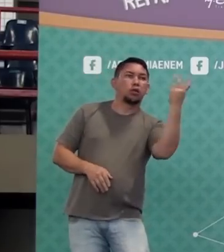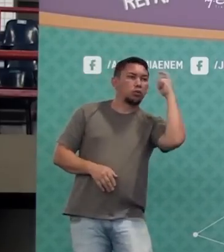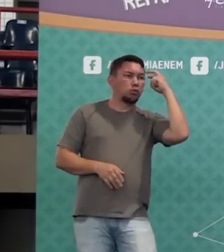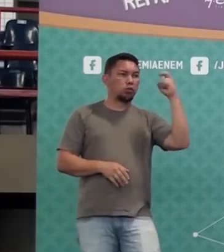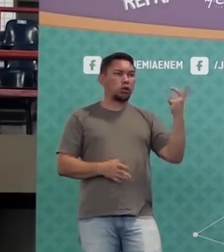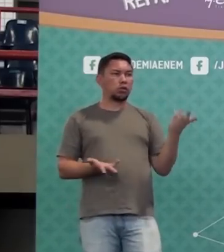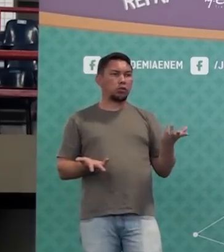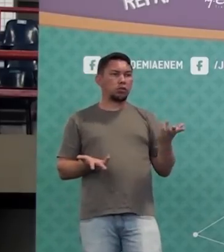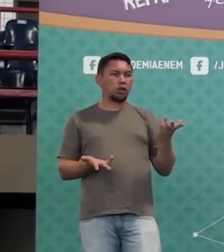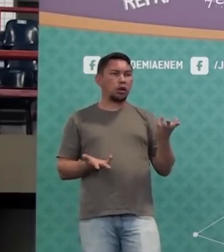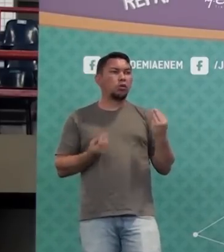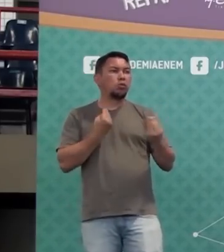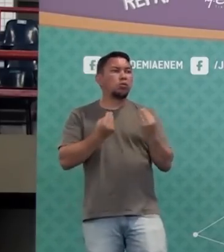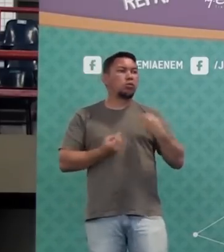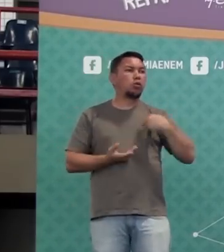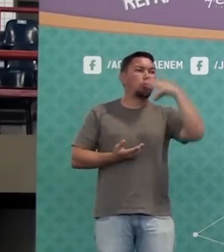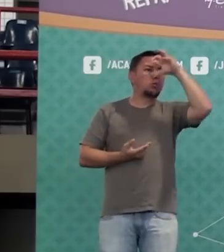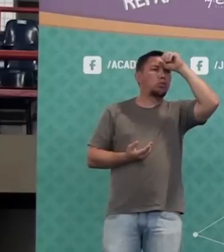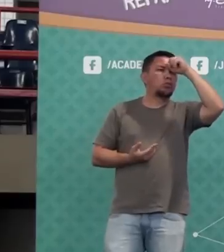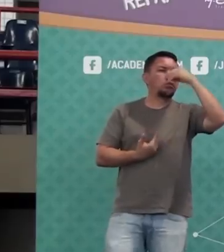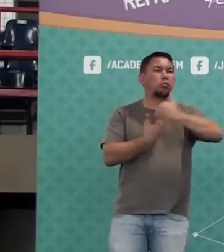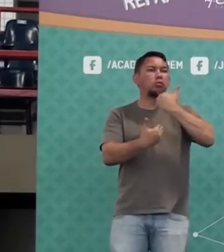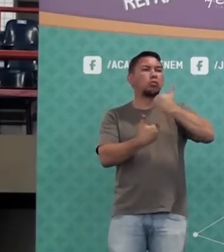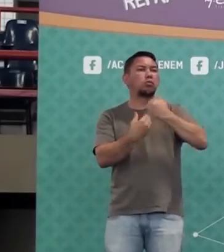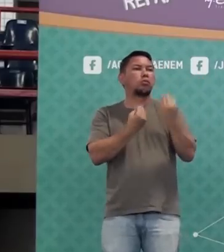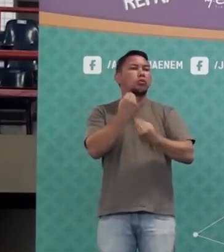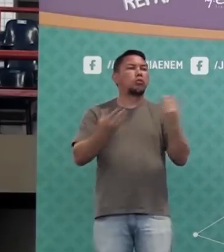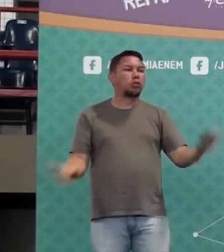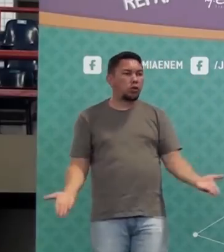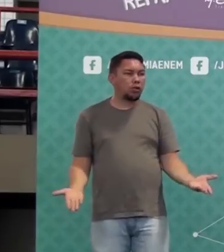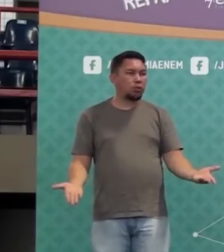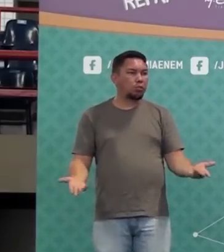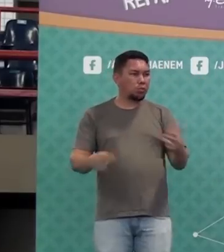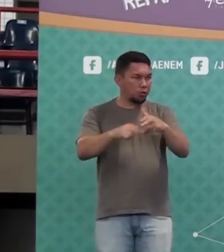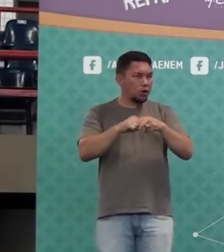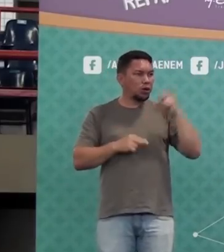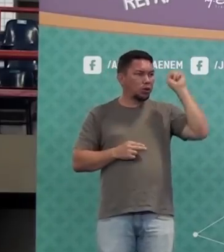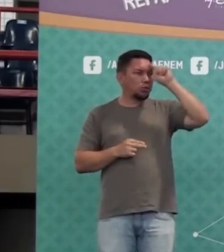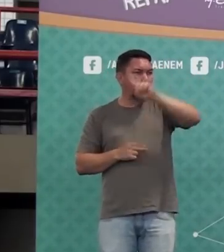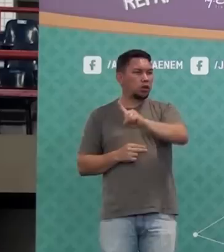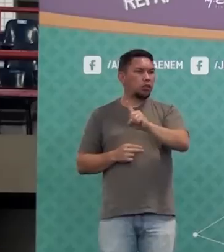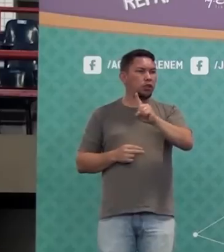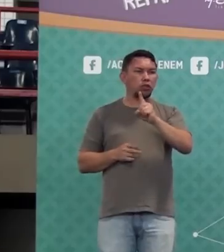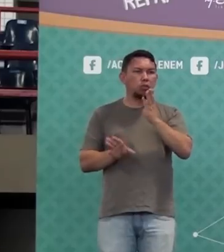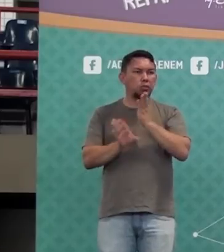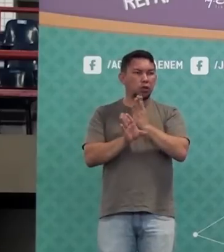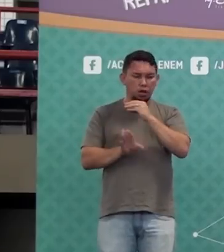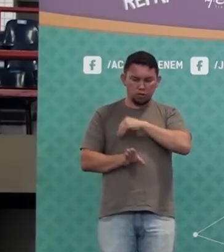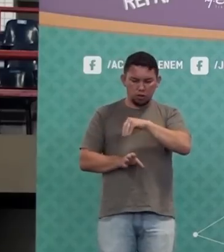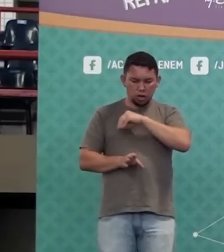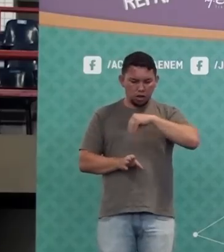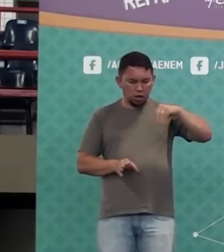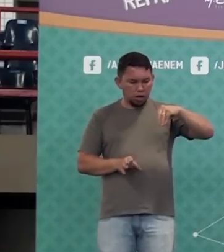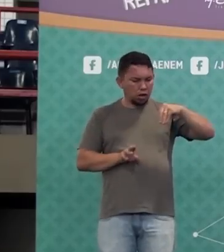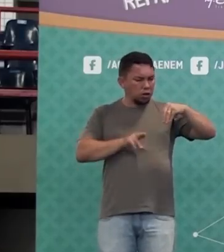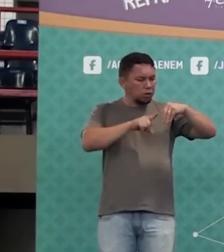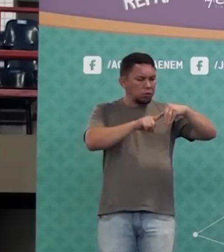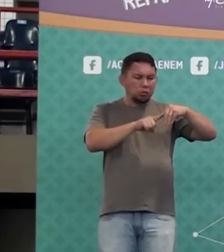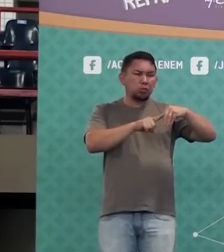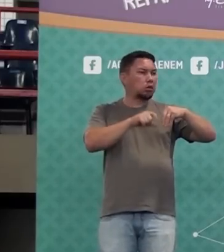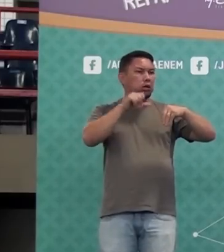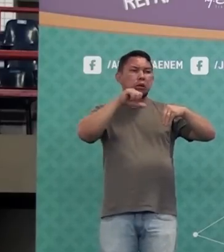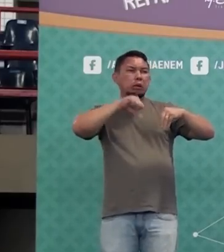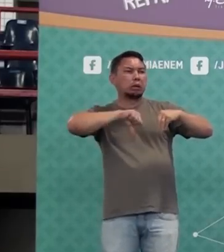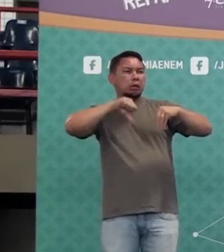cultural. Então é muito importante que você coloque que a situação do professor no Brasil atual não é